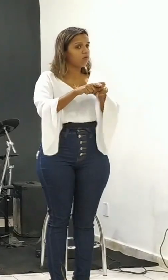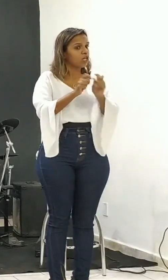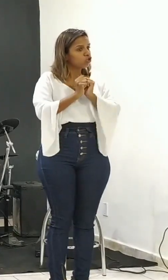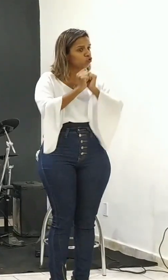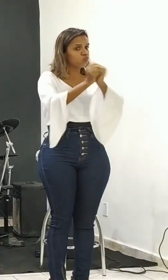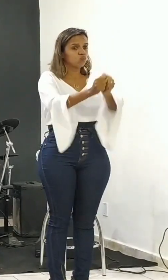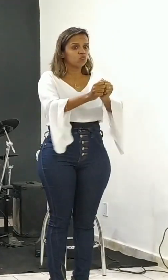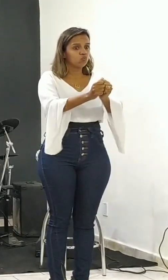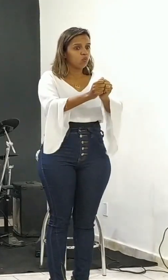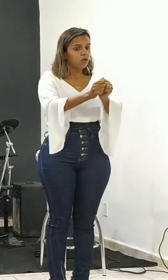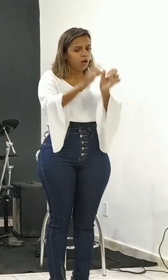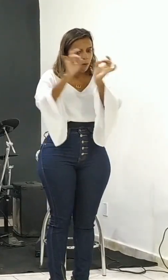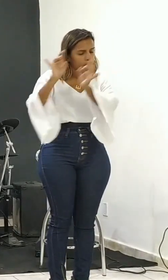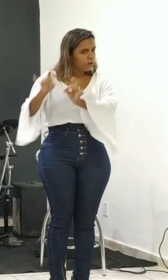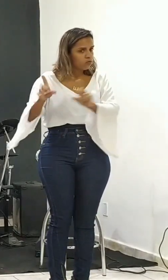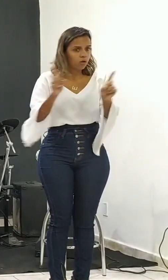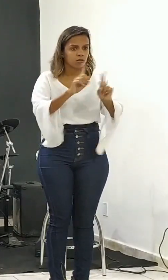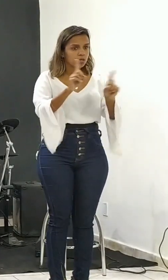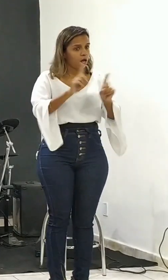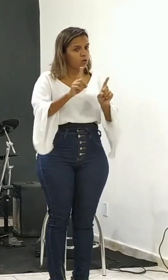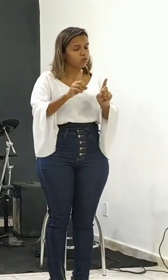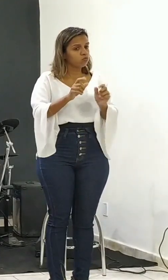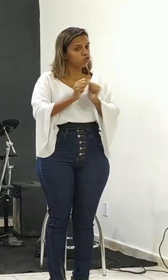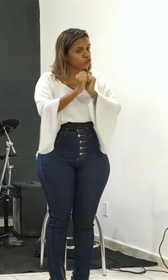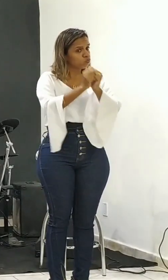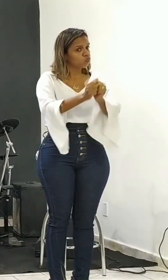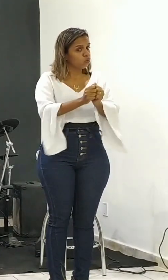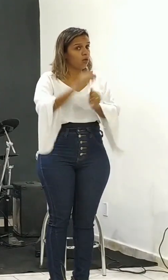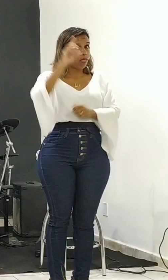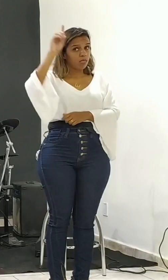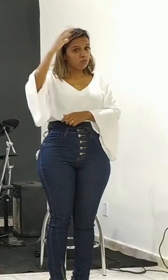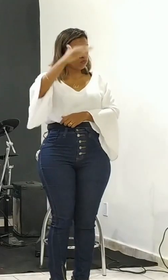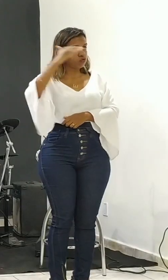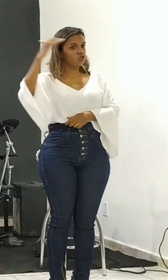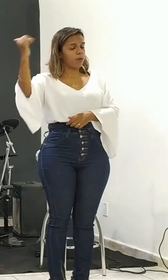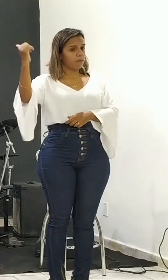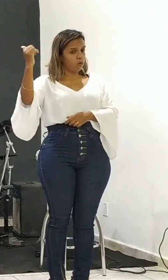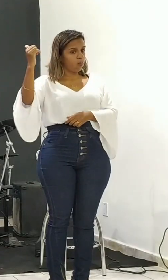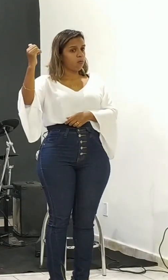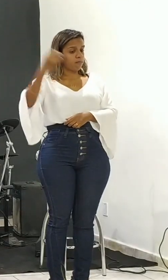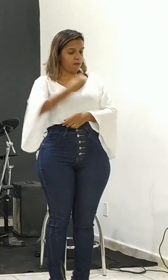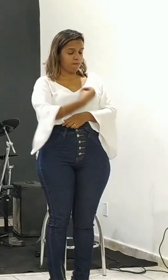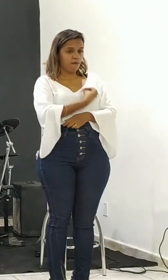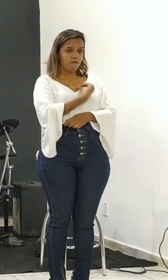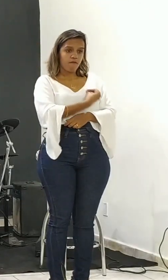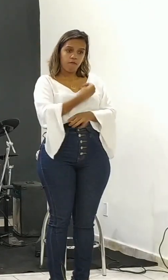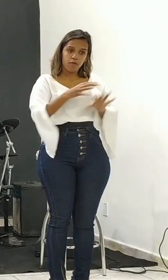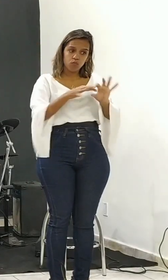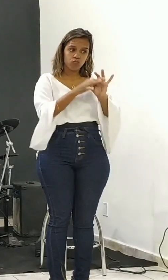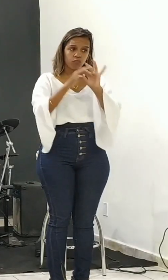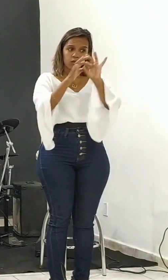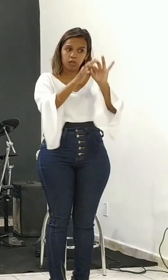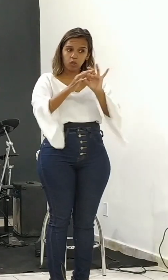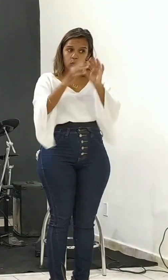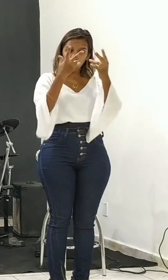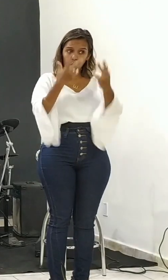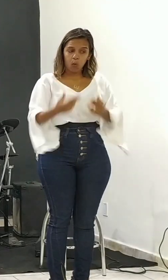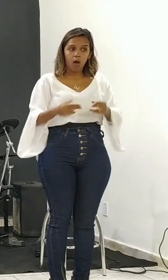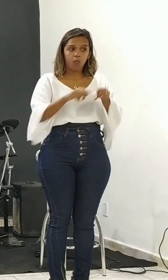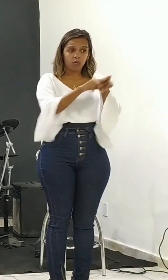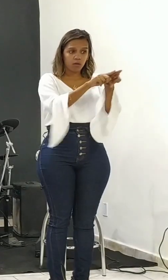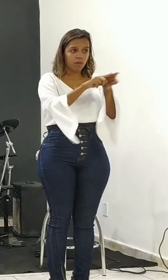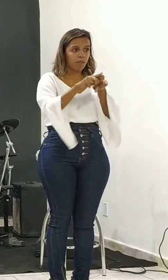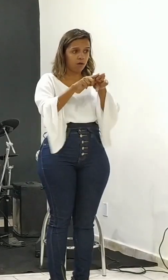junto. Amém? Nós somos irmãos. Deus nos chamou para isso, para vivermos como irmãos. Lá em